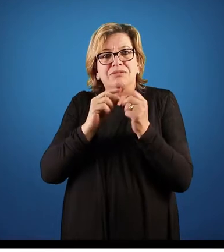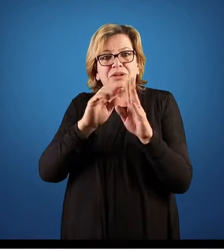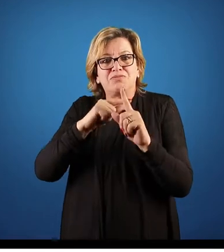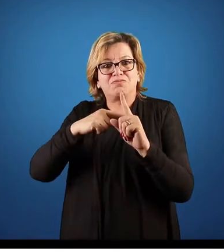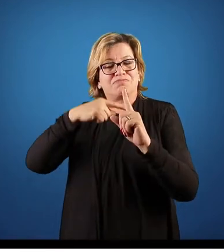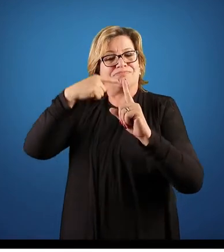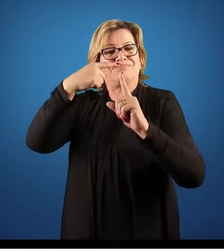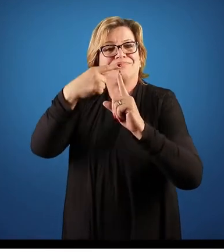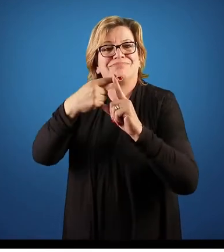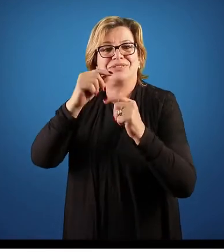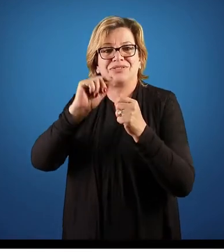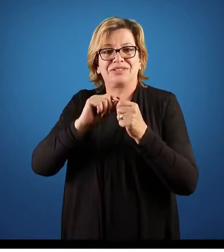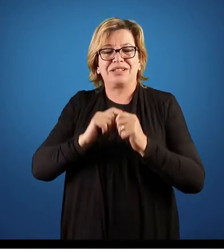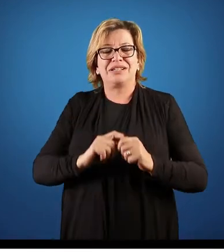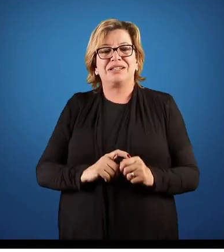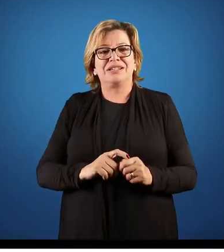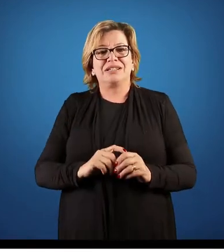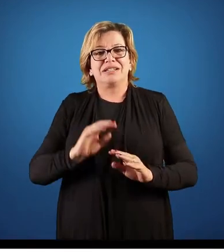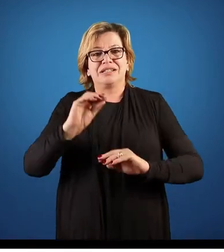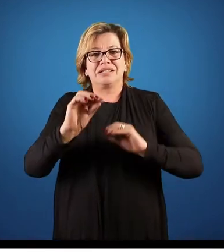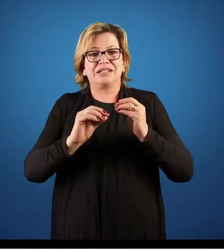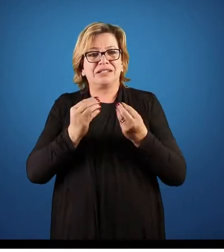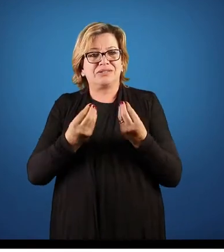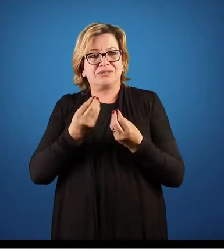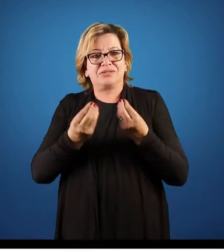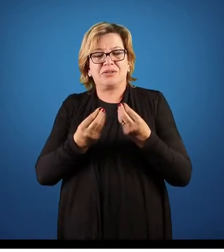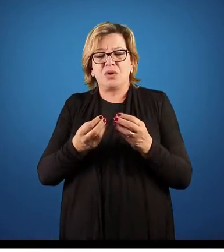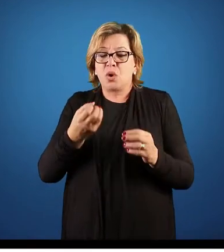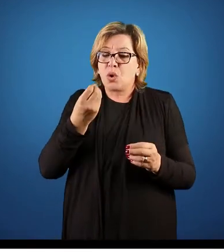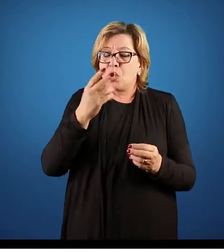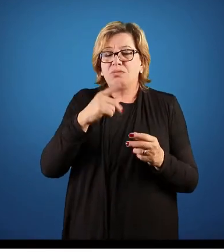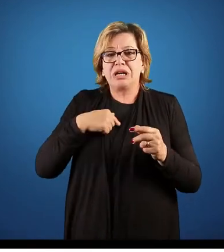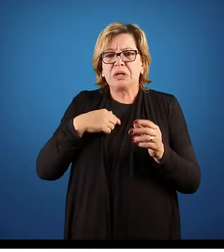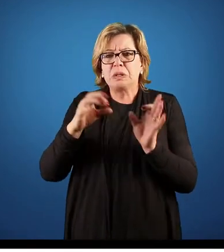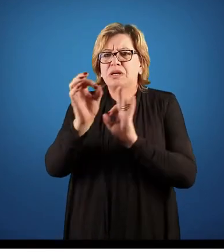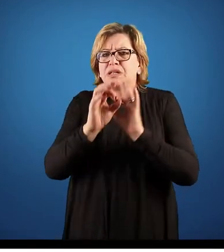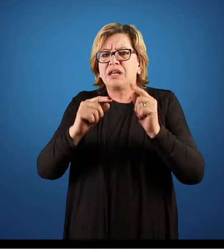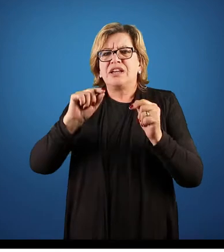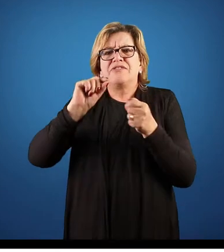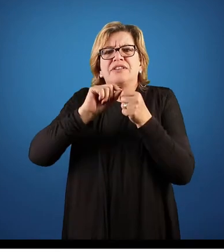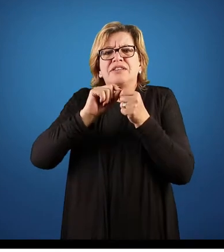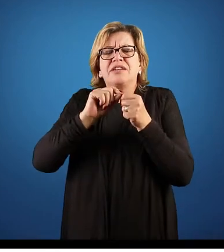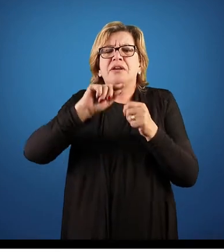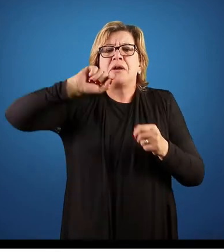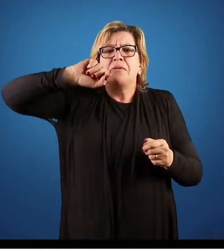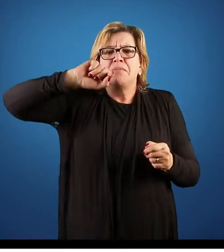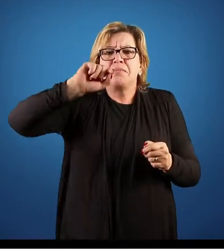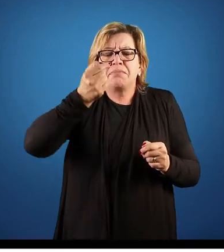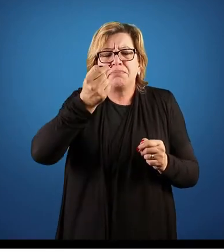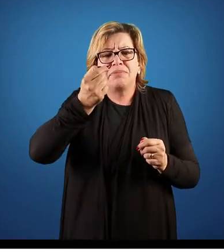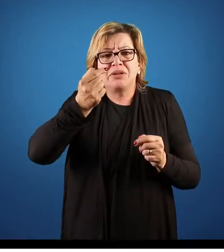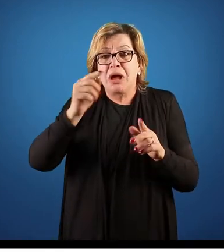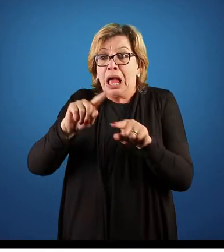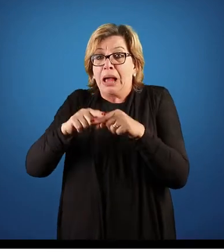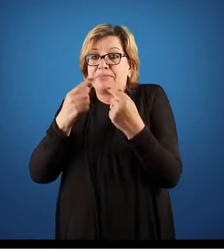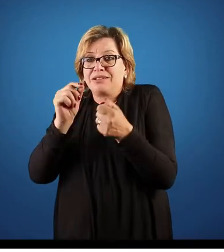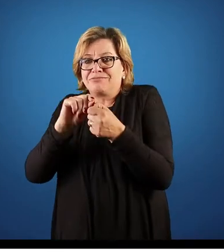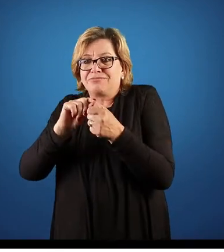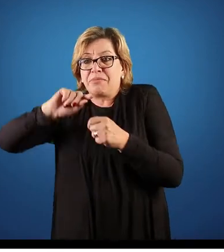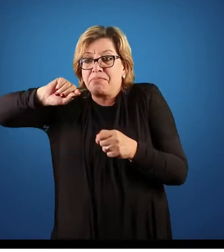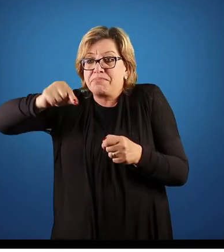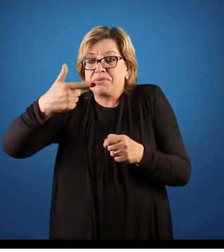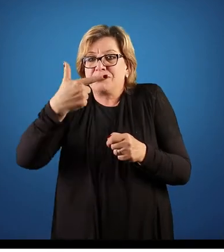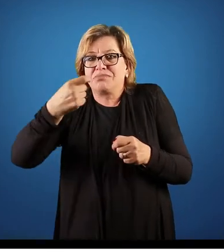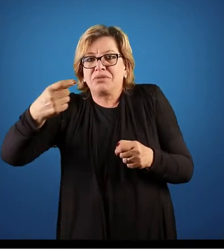empresa o programa para fazer mil peças ela tá fazendo 1200 olha porque tá aumentou 200 peças de acordo com